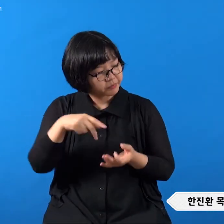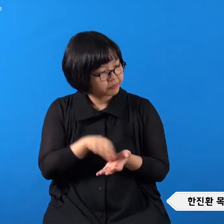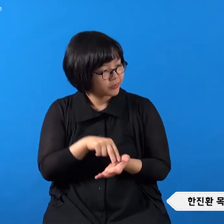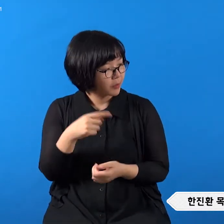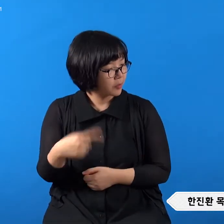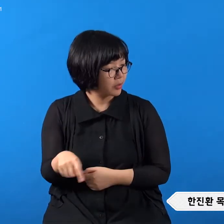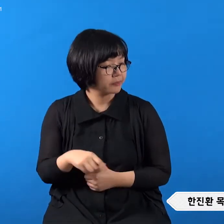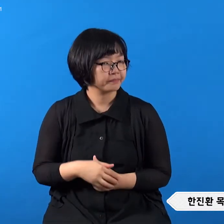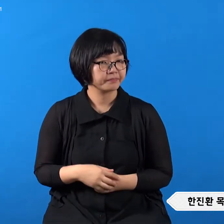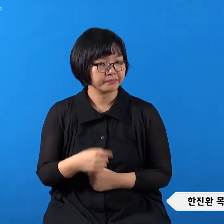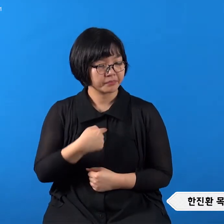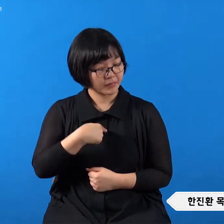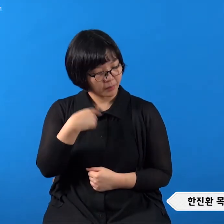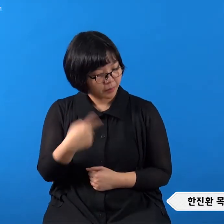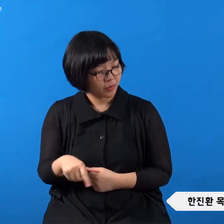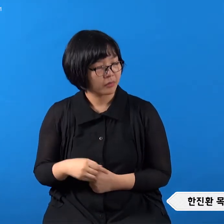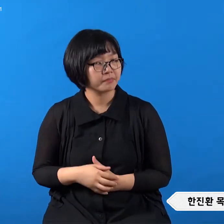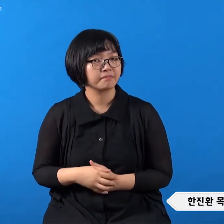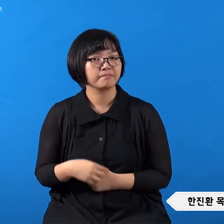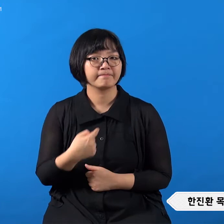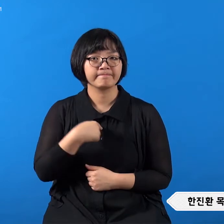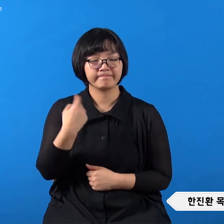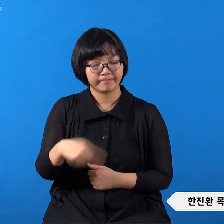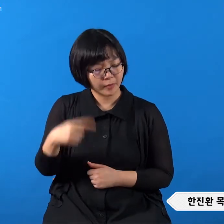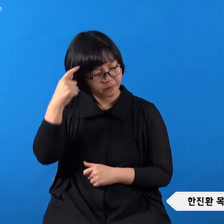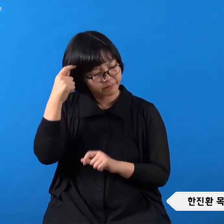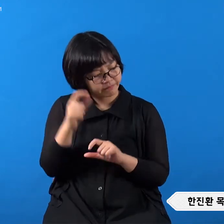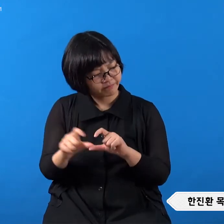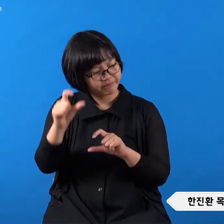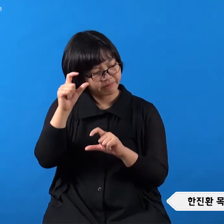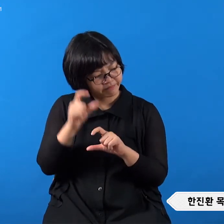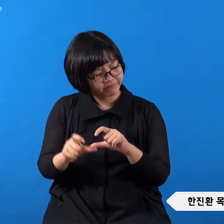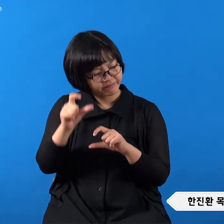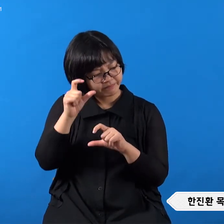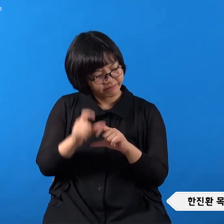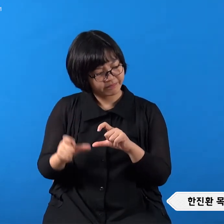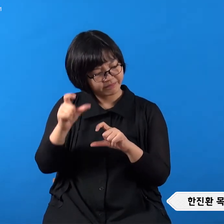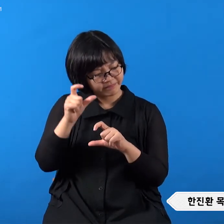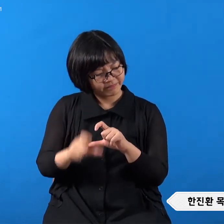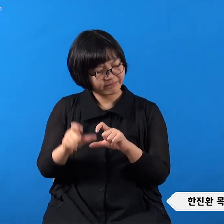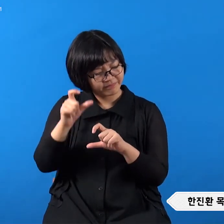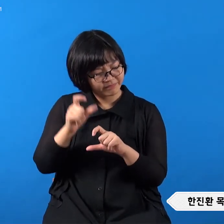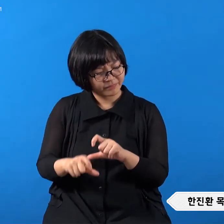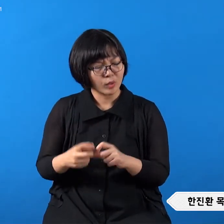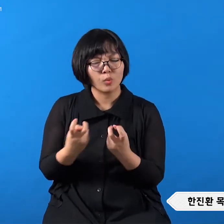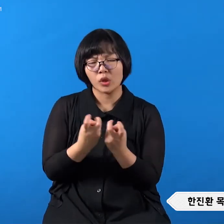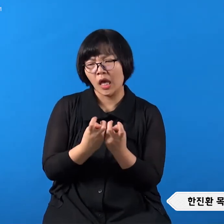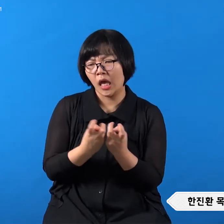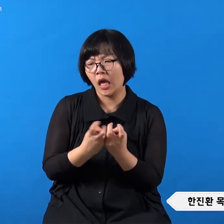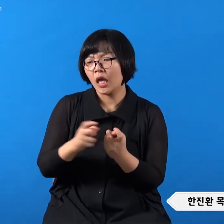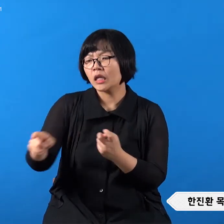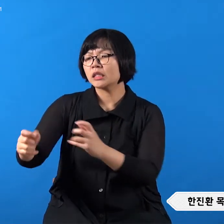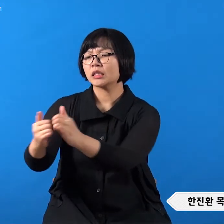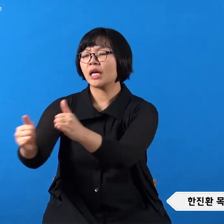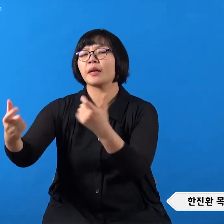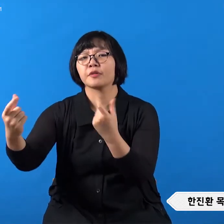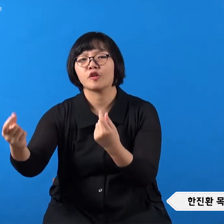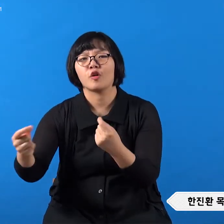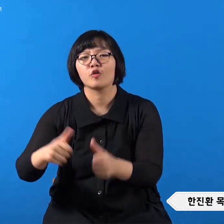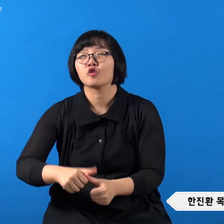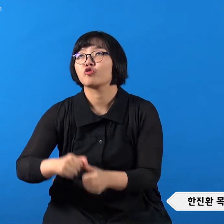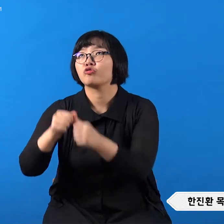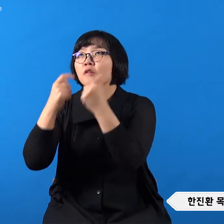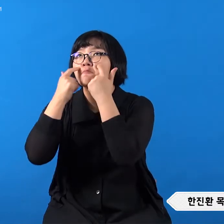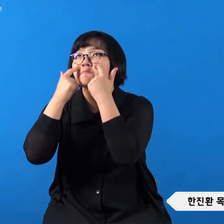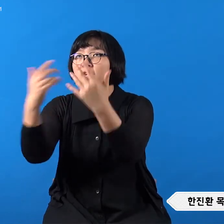뭔지 고민을 하기 시작합니다. 어떻게 하면 모라비안 그 성도들처럼 그 구원의